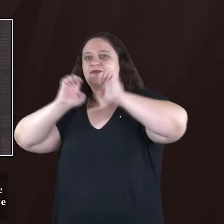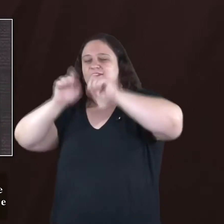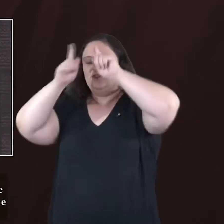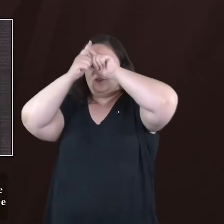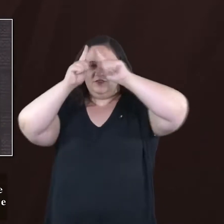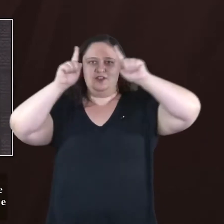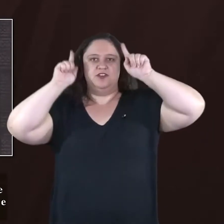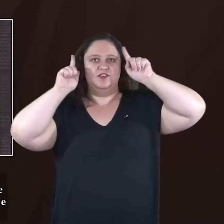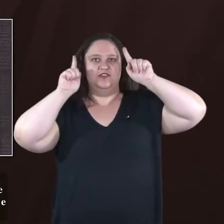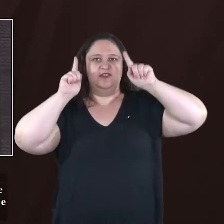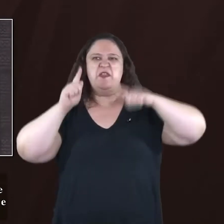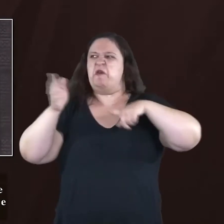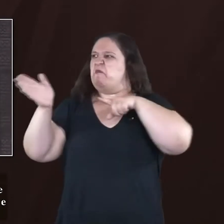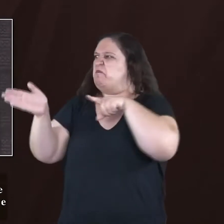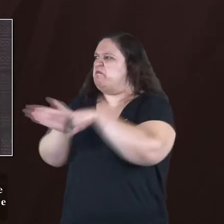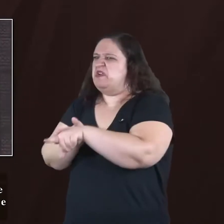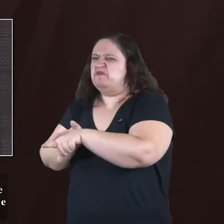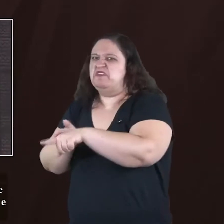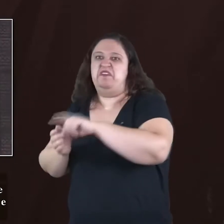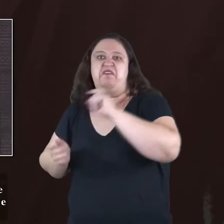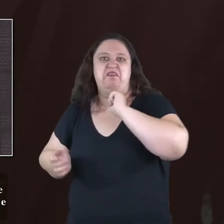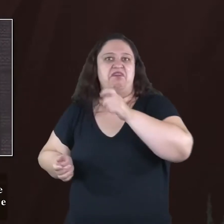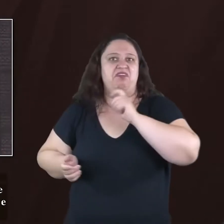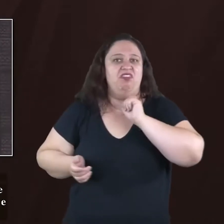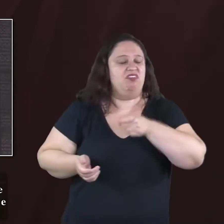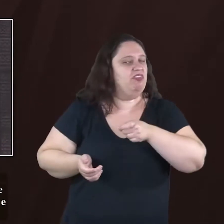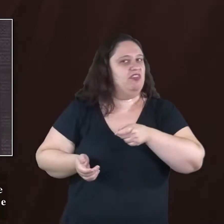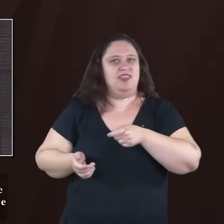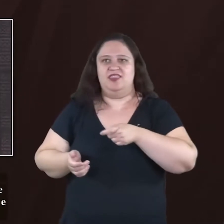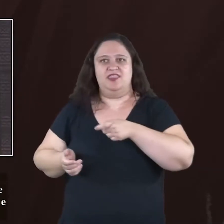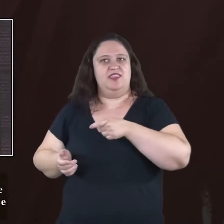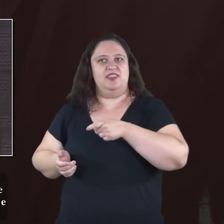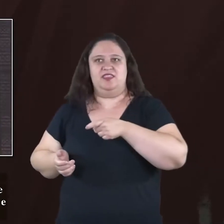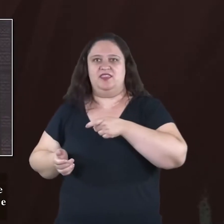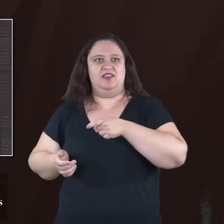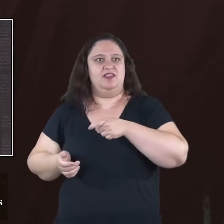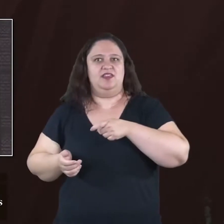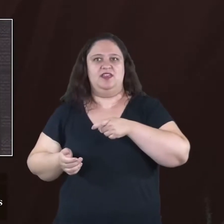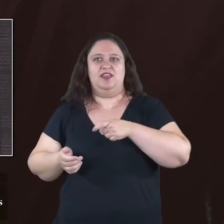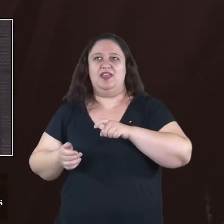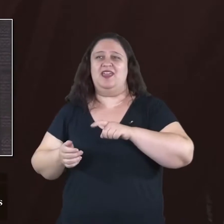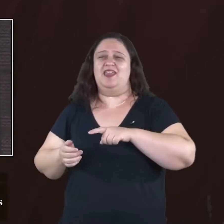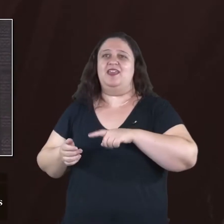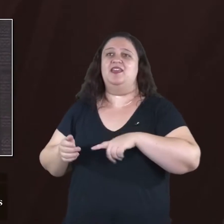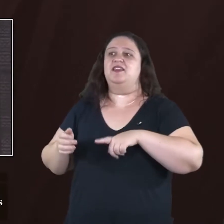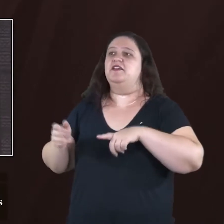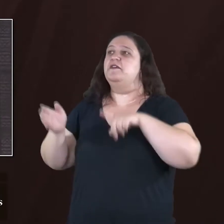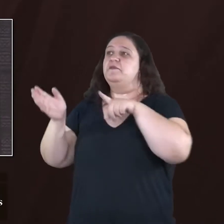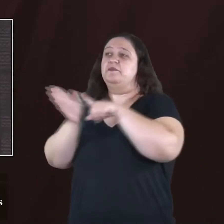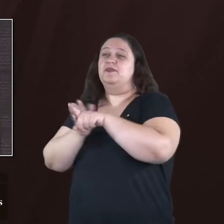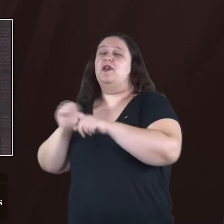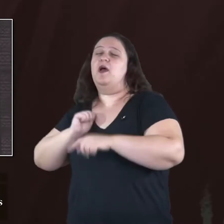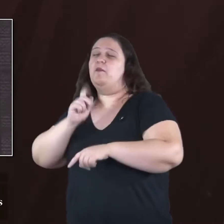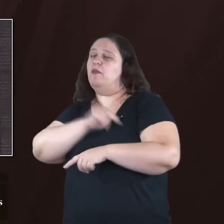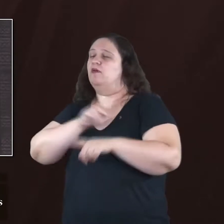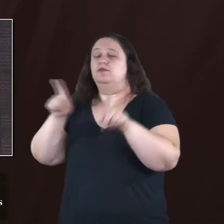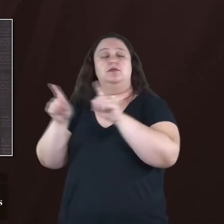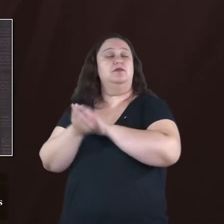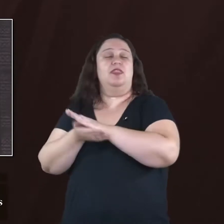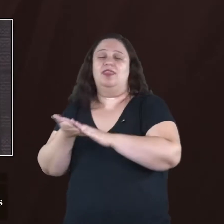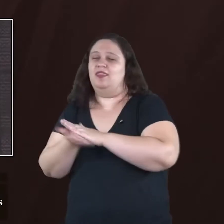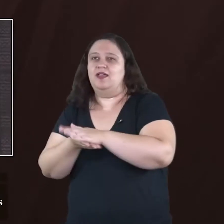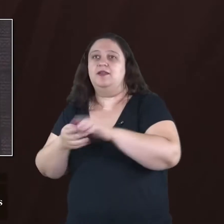detença. Não consultei carne e sangue, nem subi a Jerusalém para os que já eram apóstolos antes de mim,